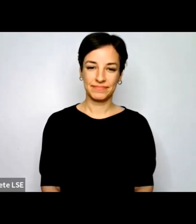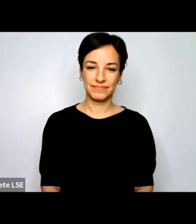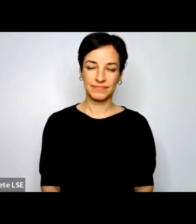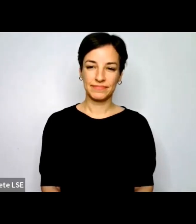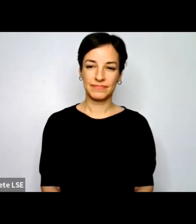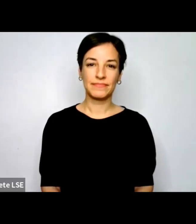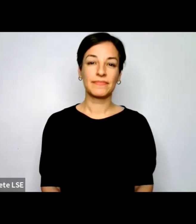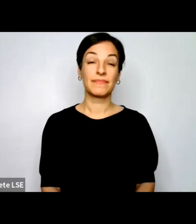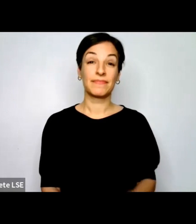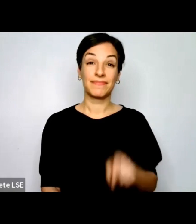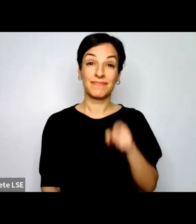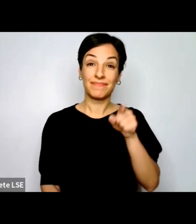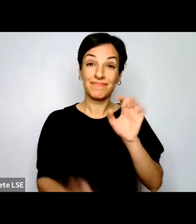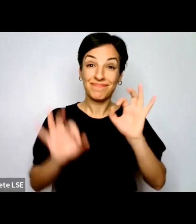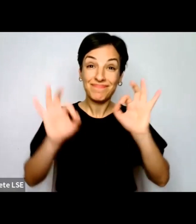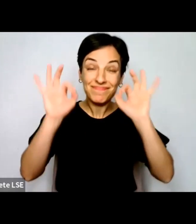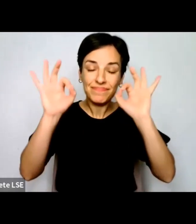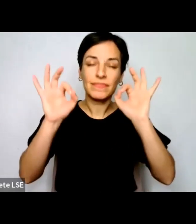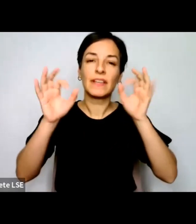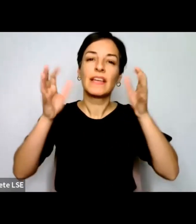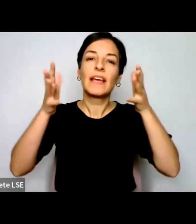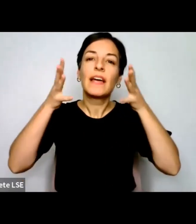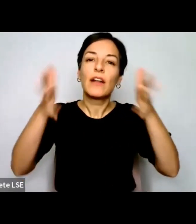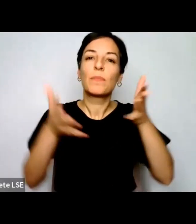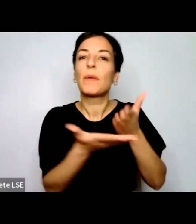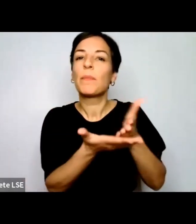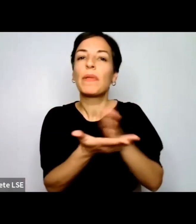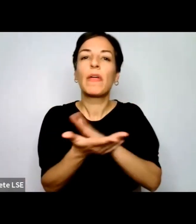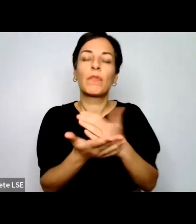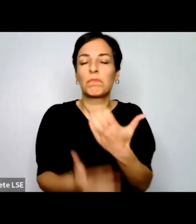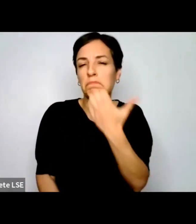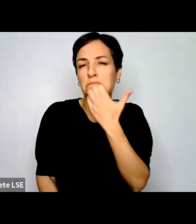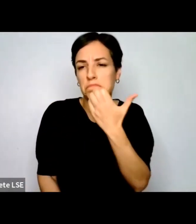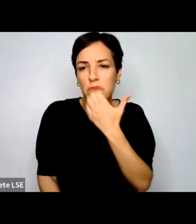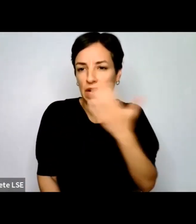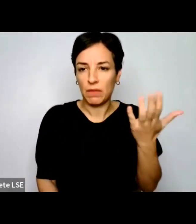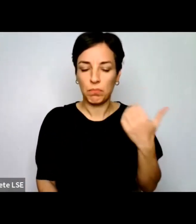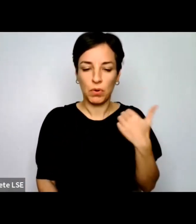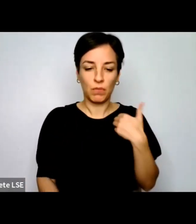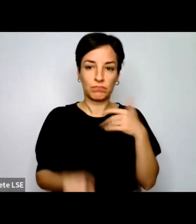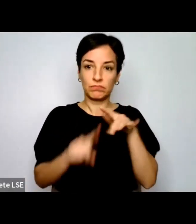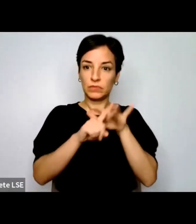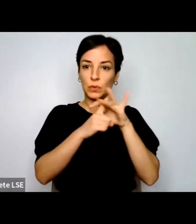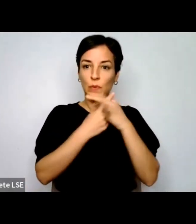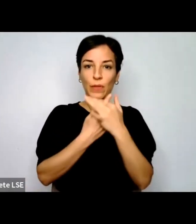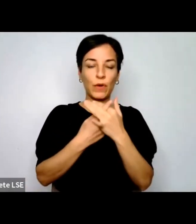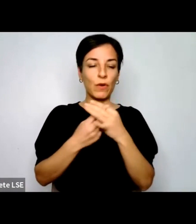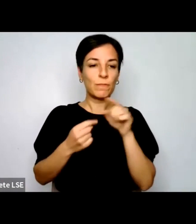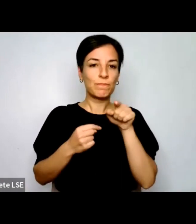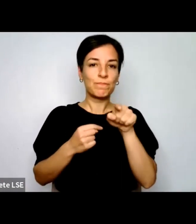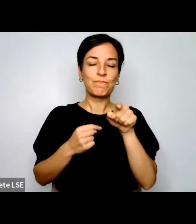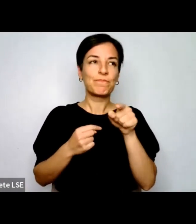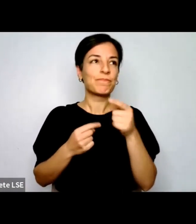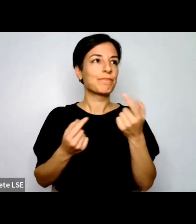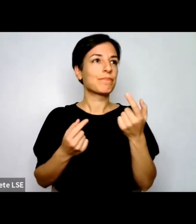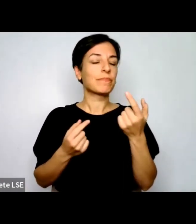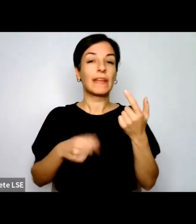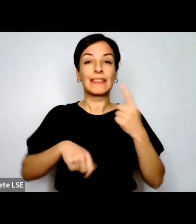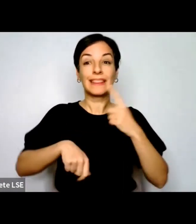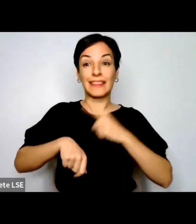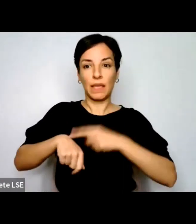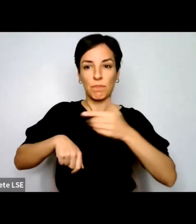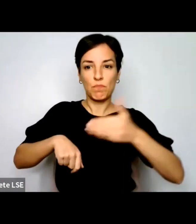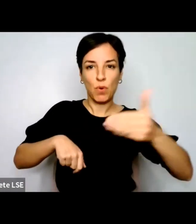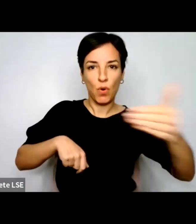Está especialmente recomendada la mediación pues, para casos en los que hay que mantener una relación en el tiempo con